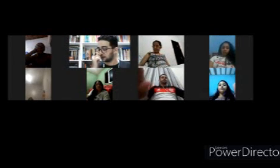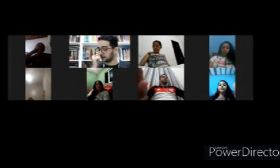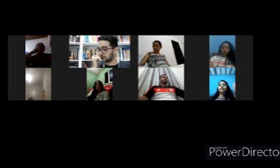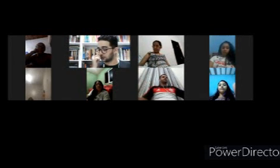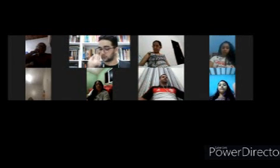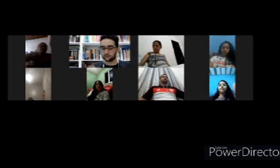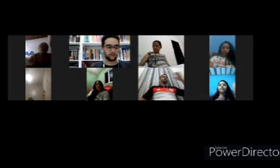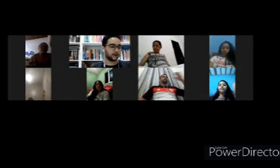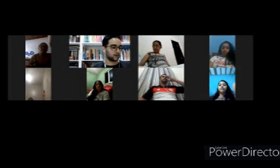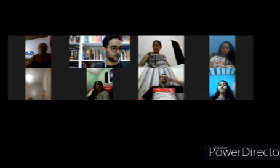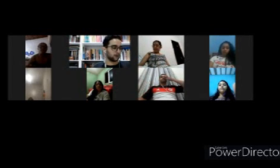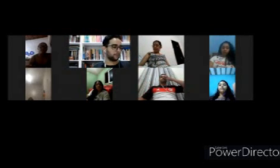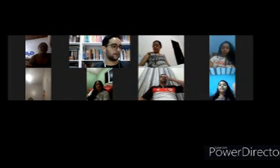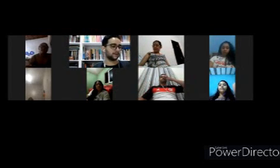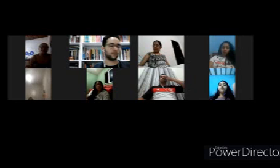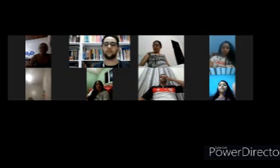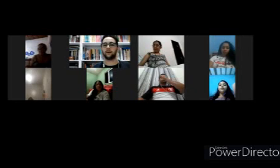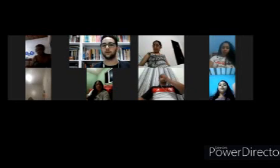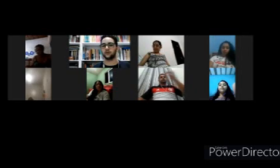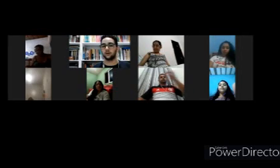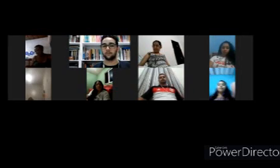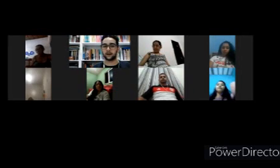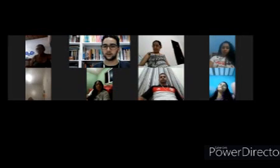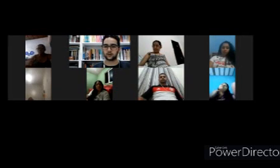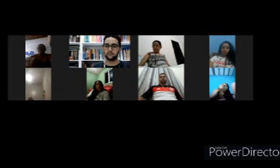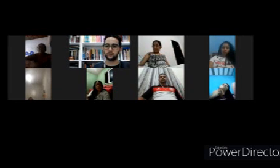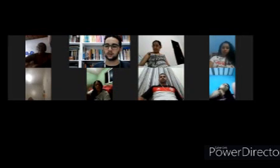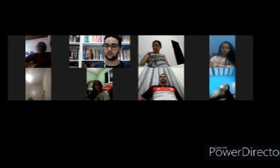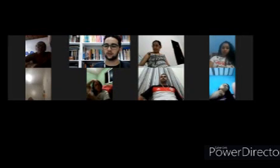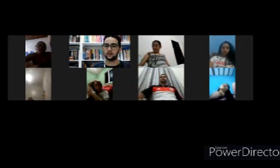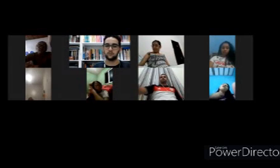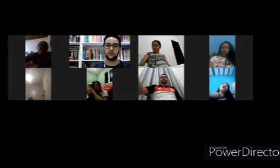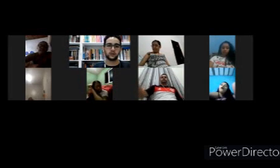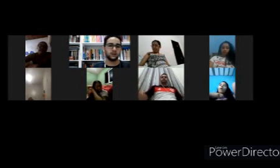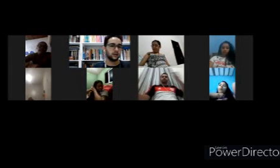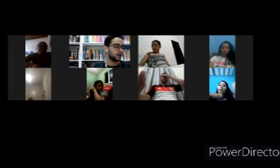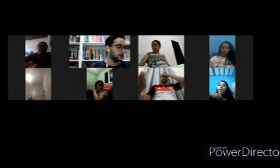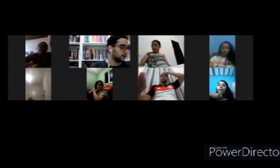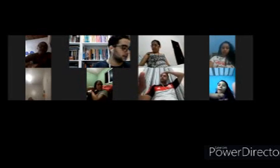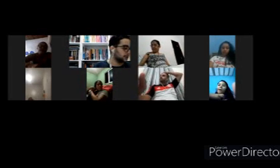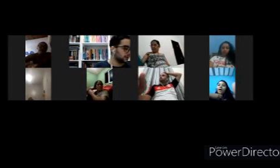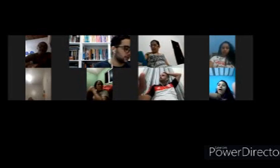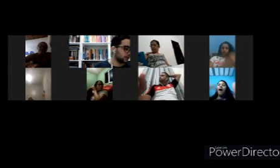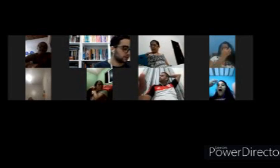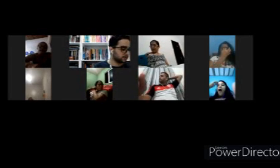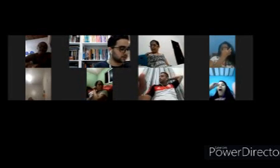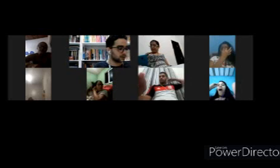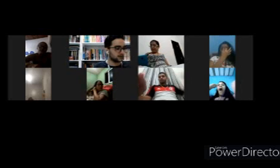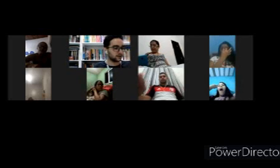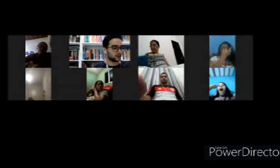E a gente vai agora passar para a parte prática, de relacionar e de mexer esses dedinhos de vocês que estão há